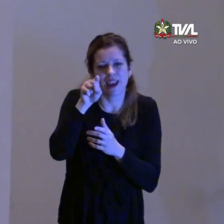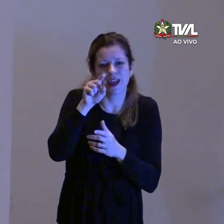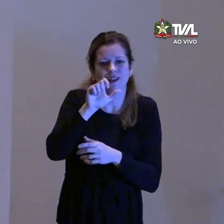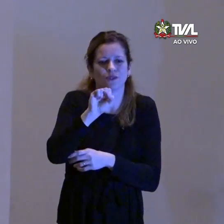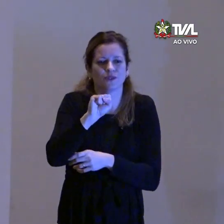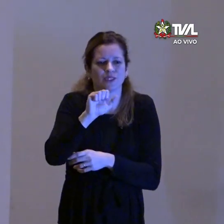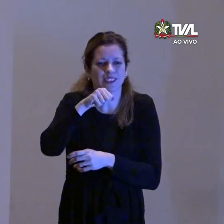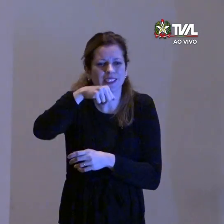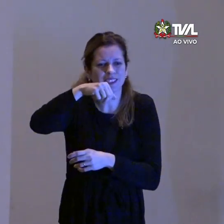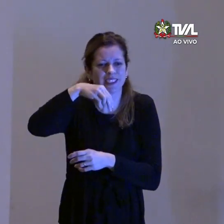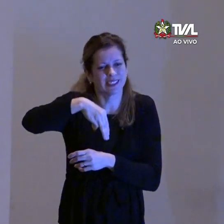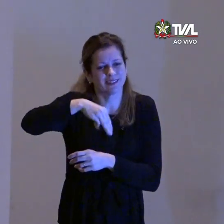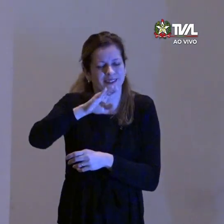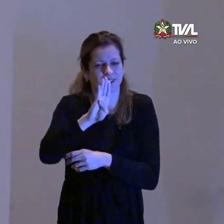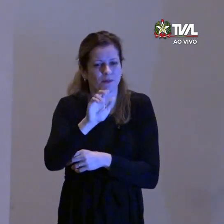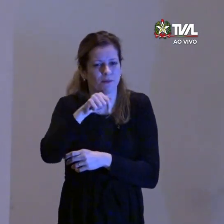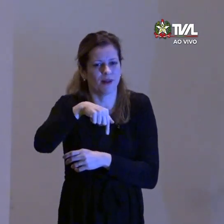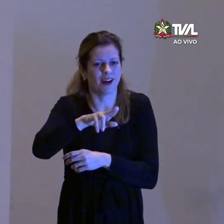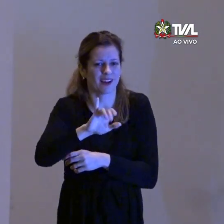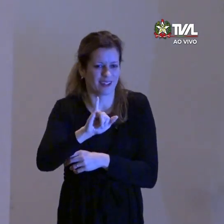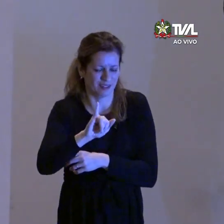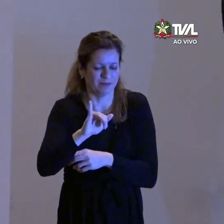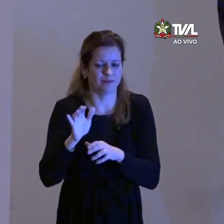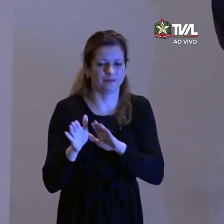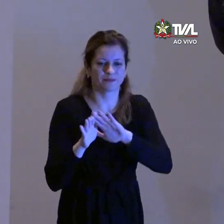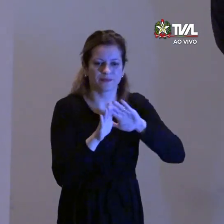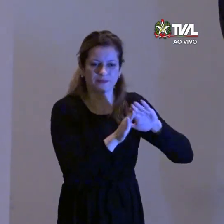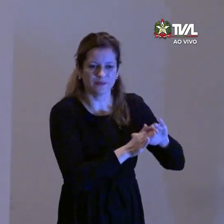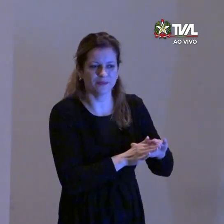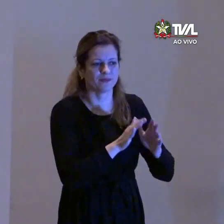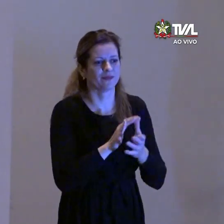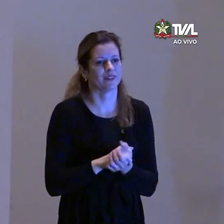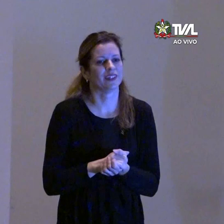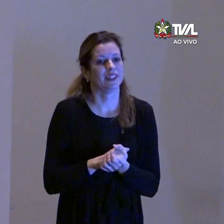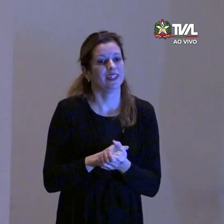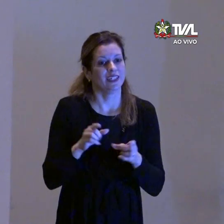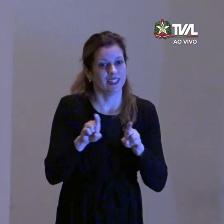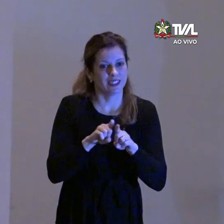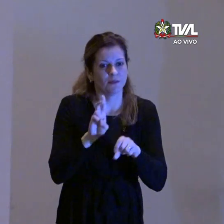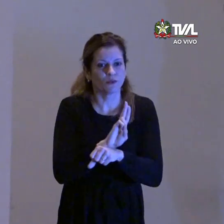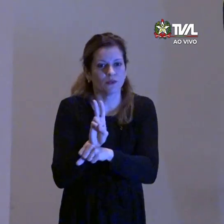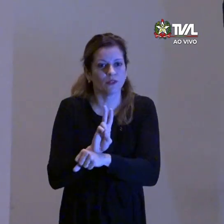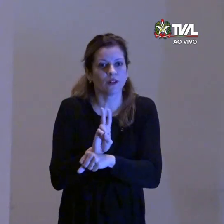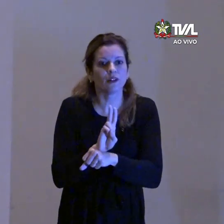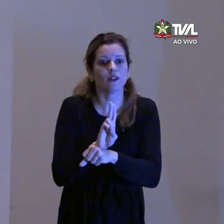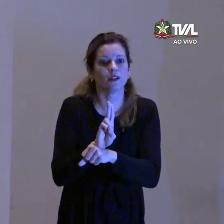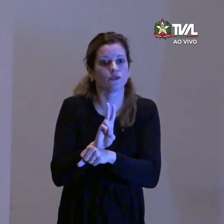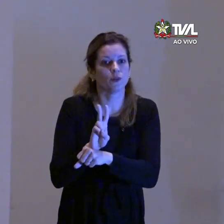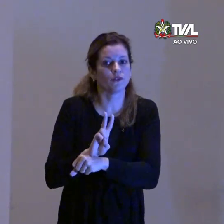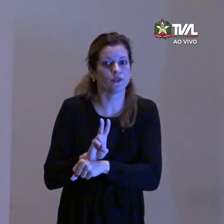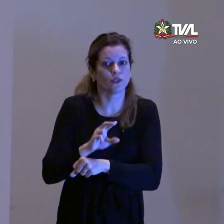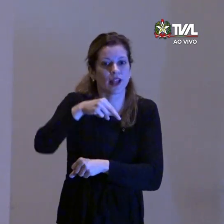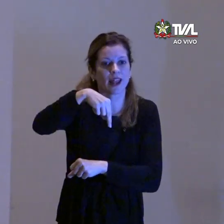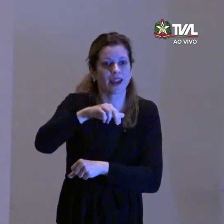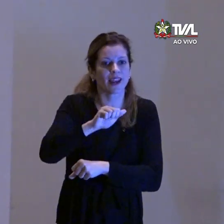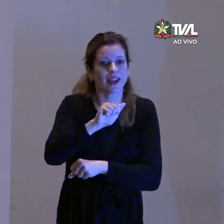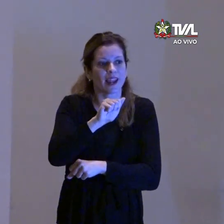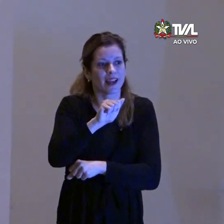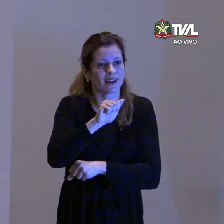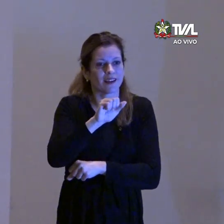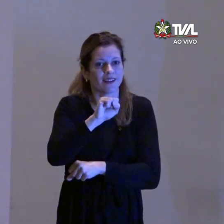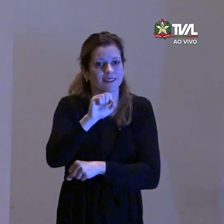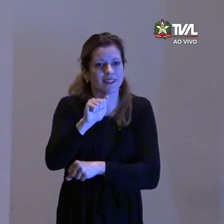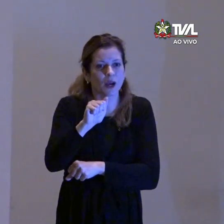Antônio e quero convidar também para tá aqui com a gente representando as supervisoras a NASA Cadê a NASA eu vi a NASA por aí